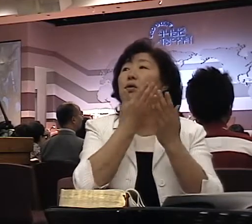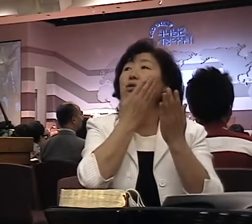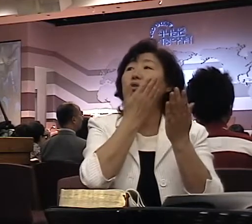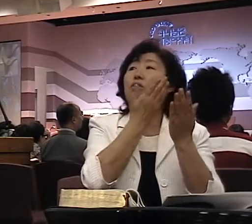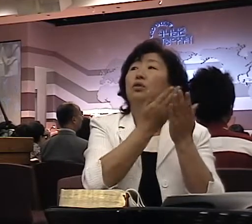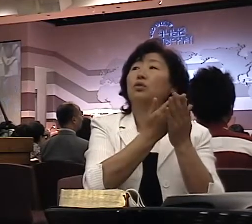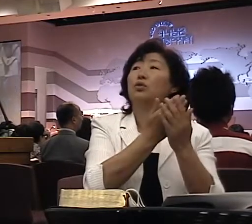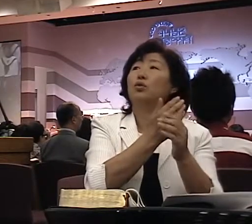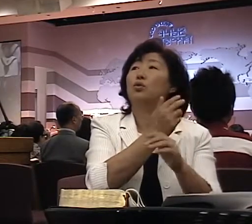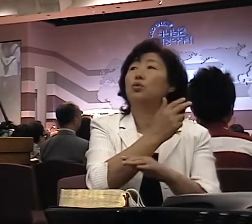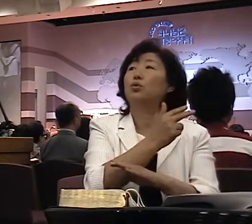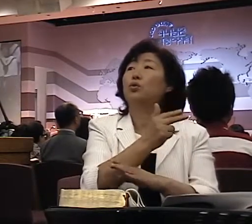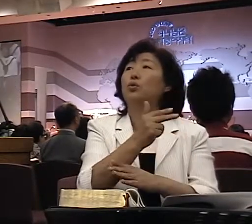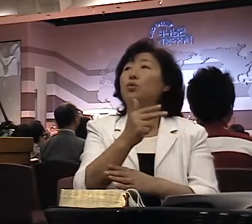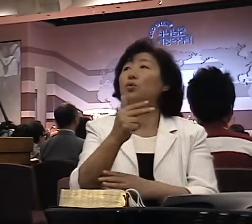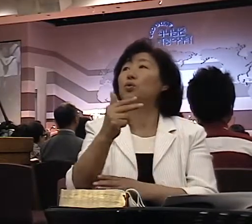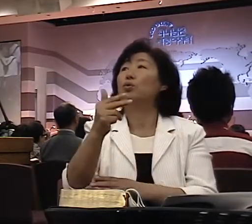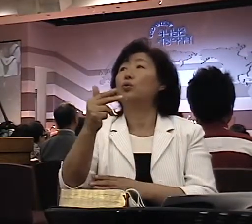존귀하신 주.